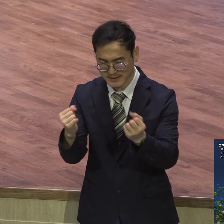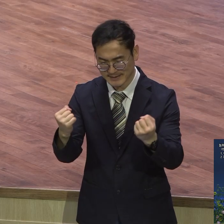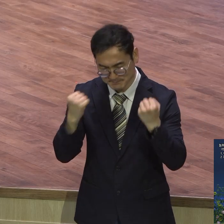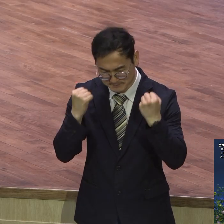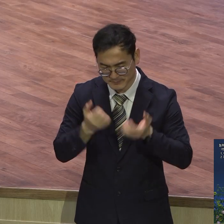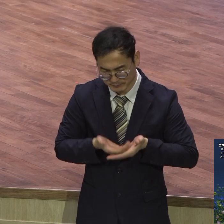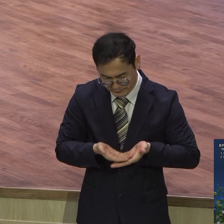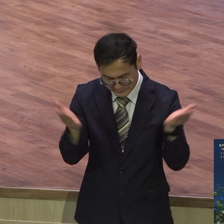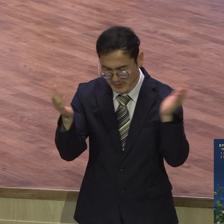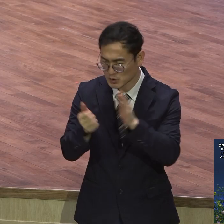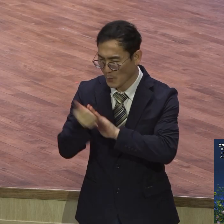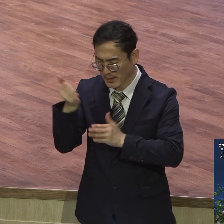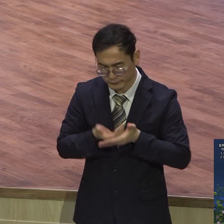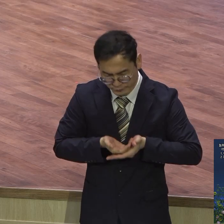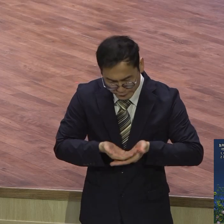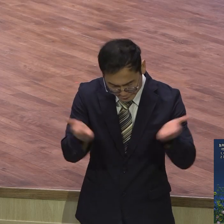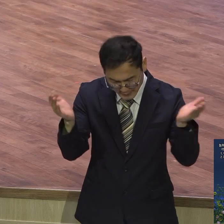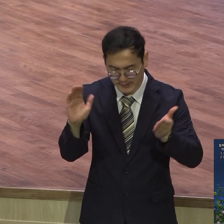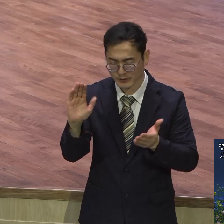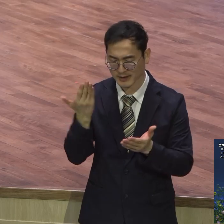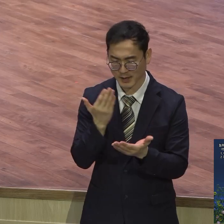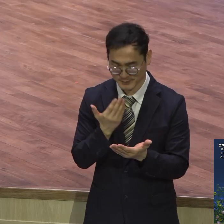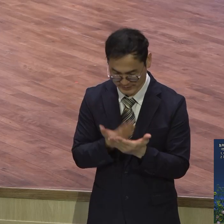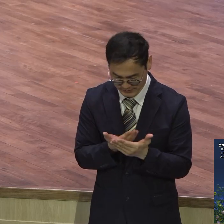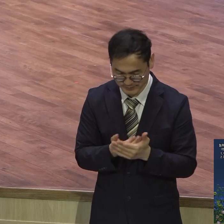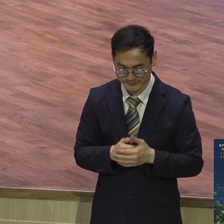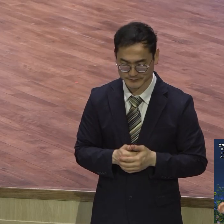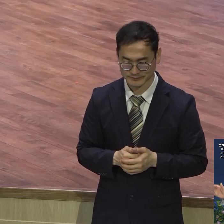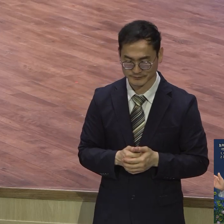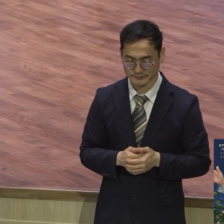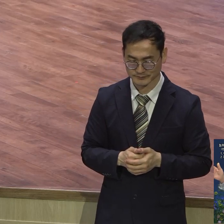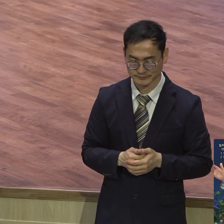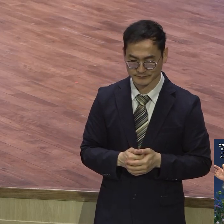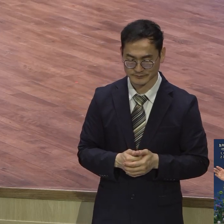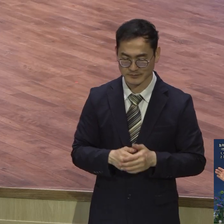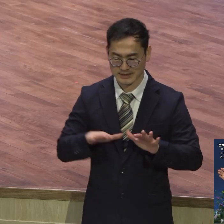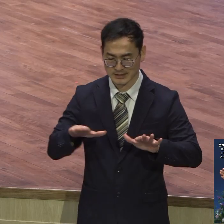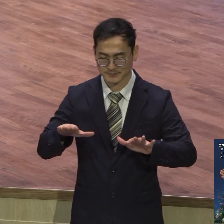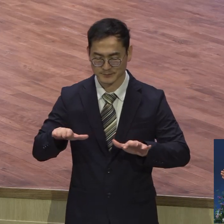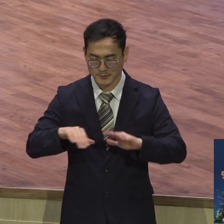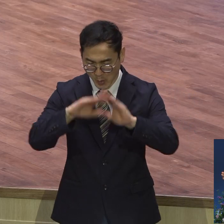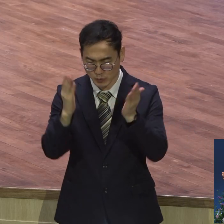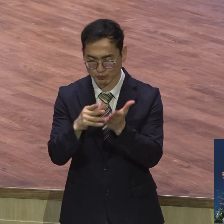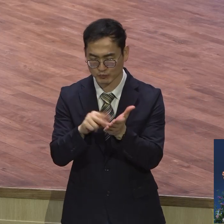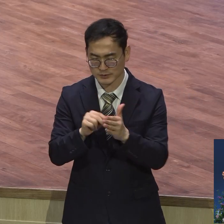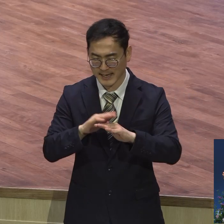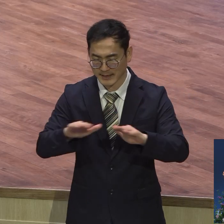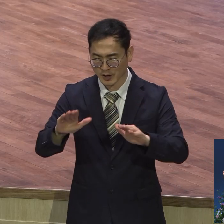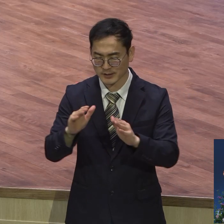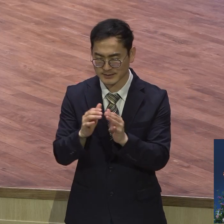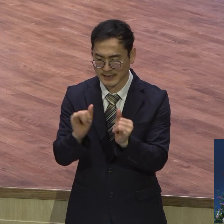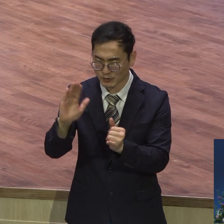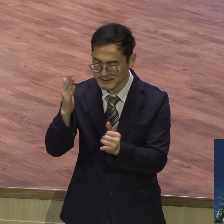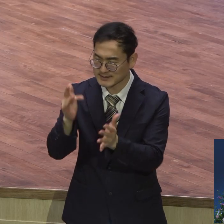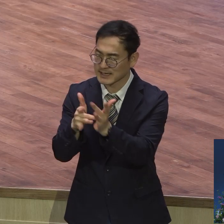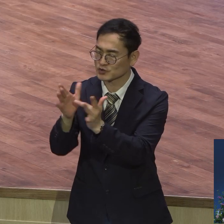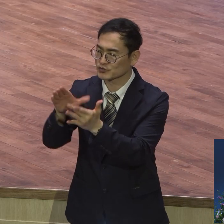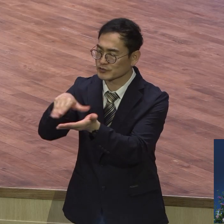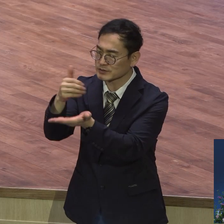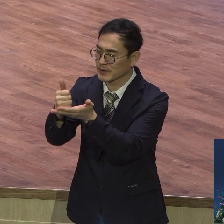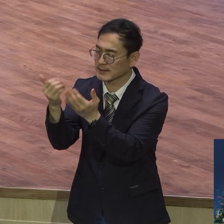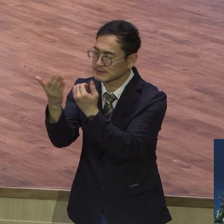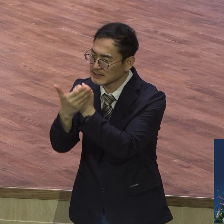주옵시고 소망을 주는 전도자들이 되게 도와 주옵소사 지금은 모든 문제 해결자가 되시는 예수 고의서의